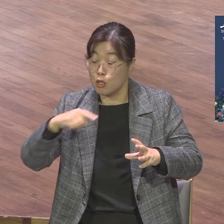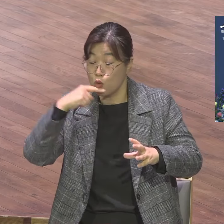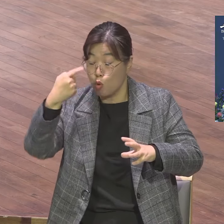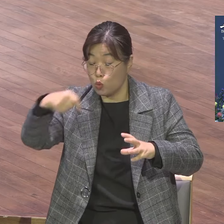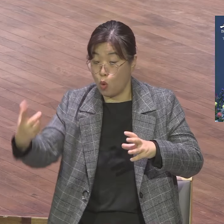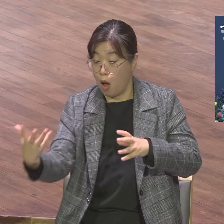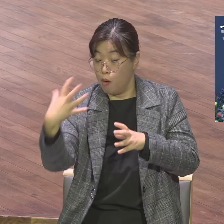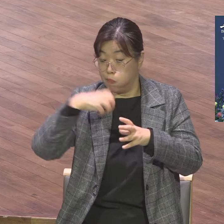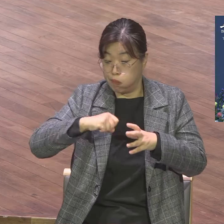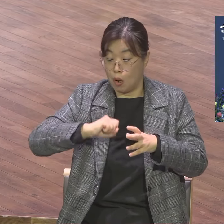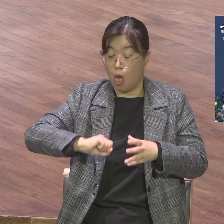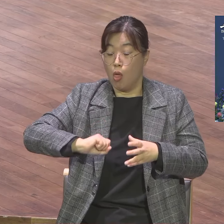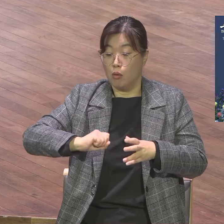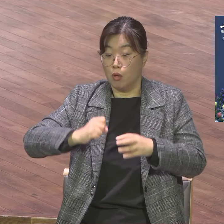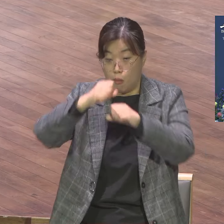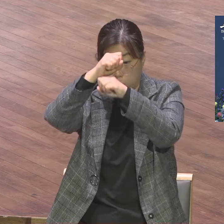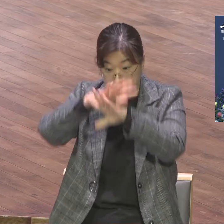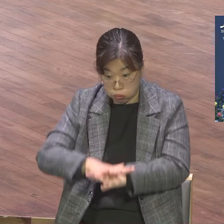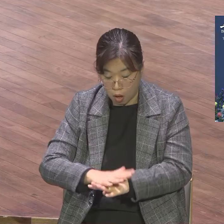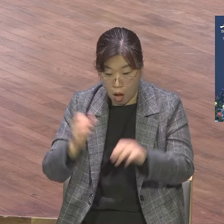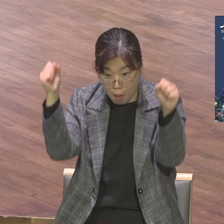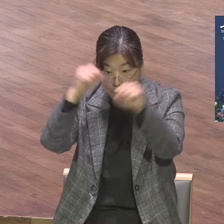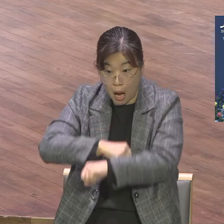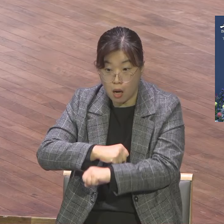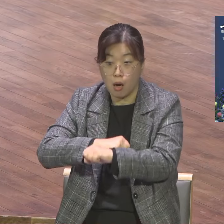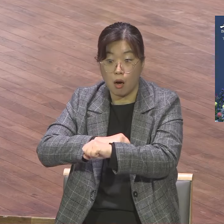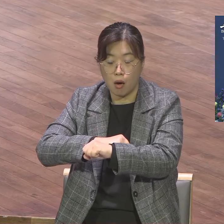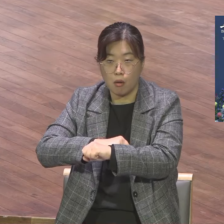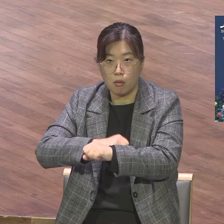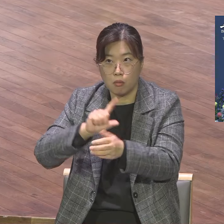못해요. 천 년이 지났는데 그대로 따라가요.